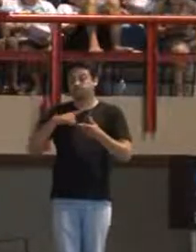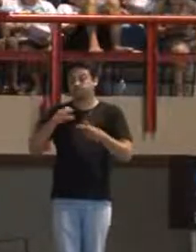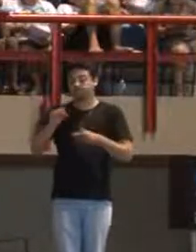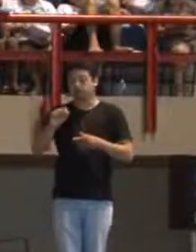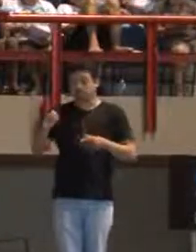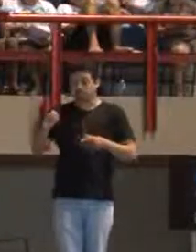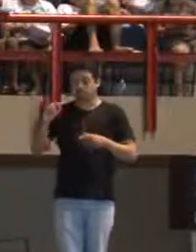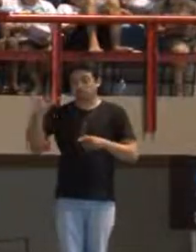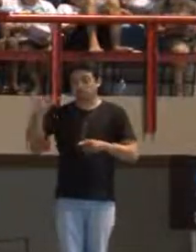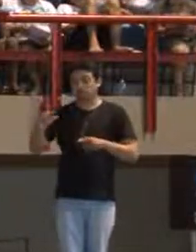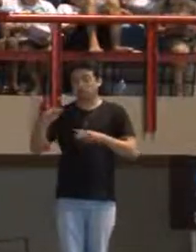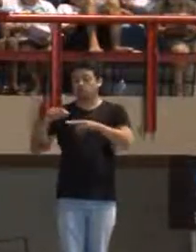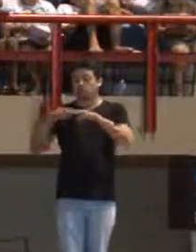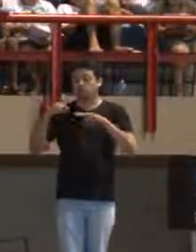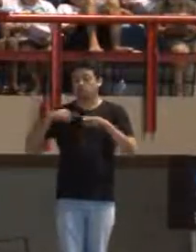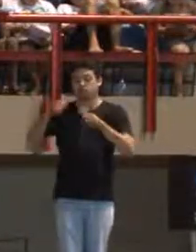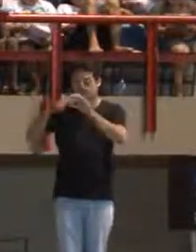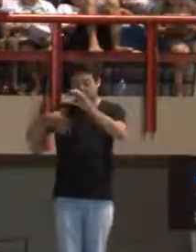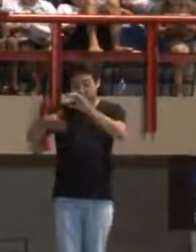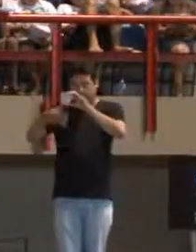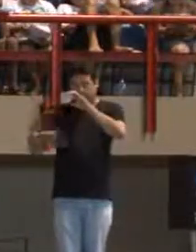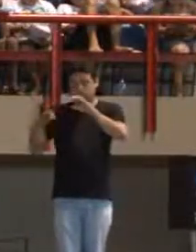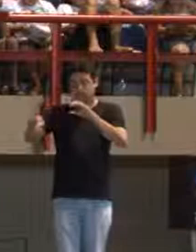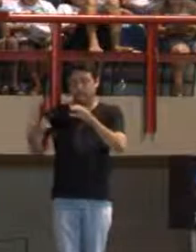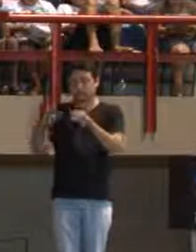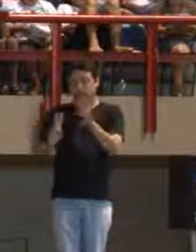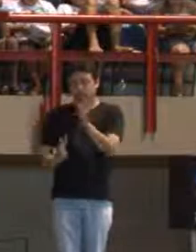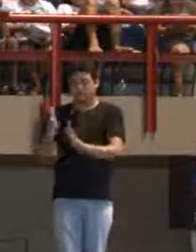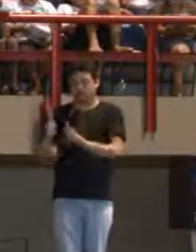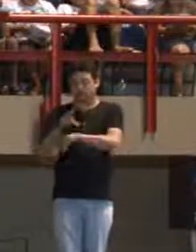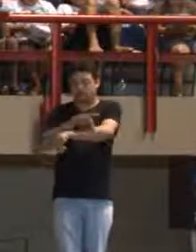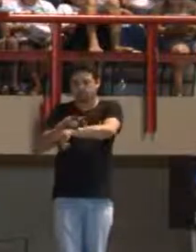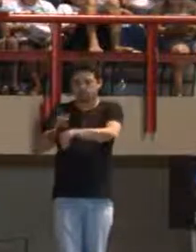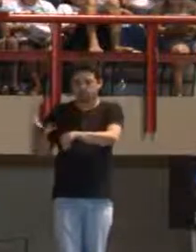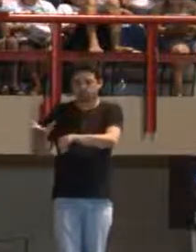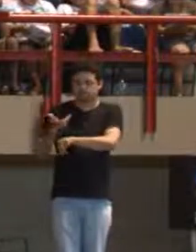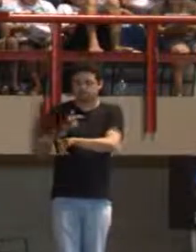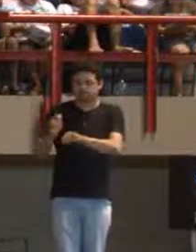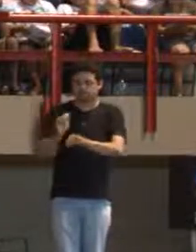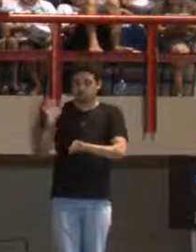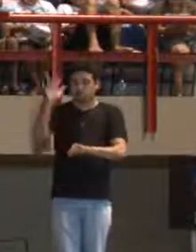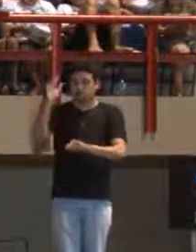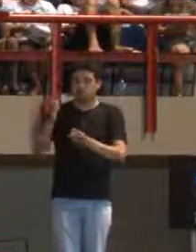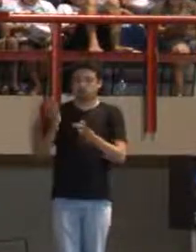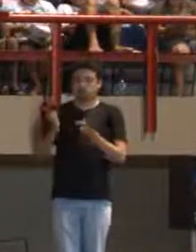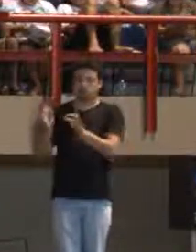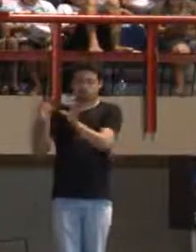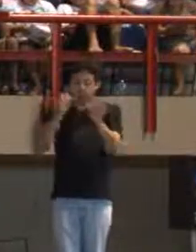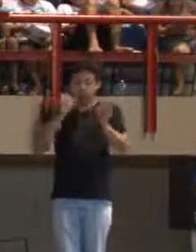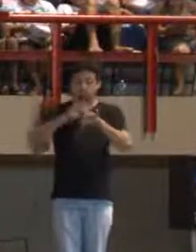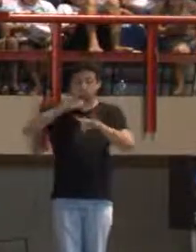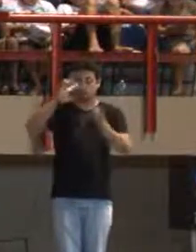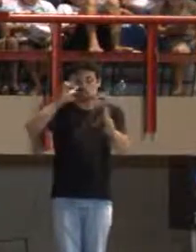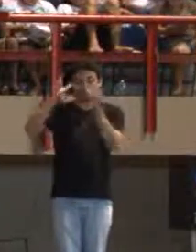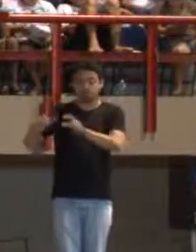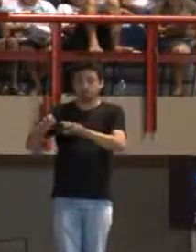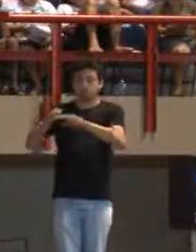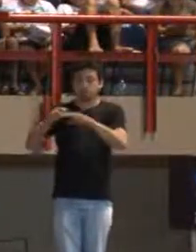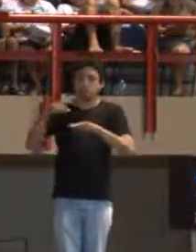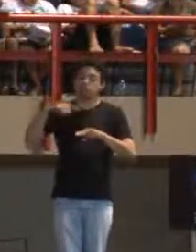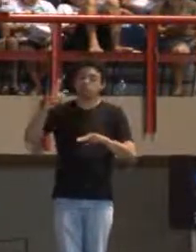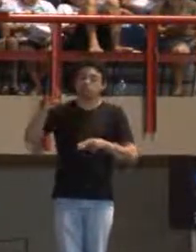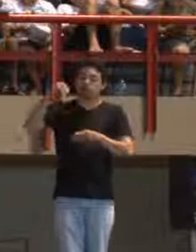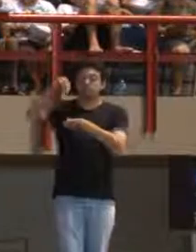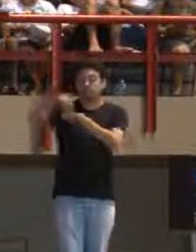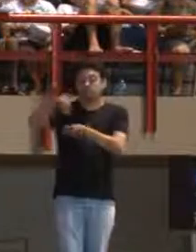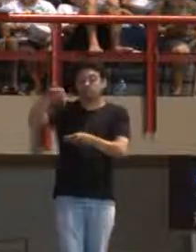enxofre. São características de um petróleo de alta qualidade e maior valor de mercado. O baixo teor de